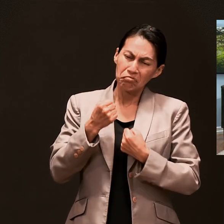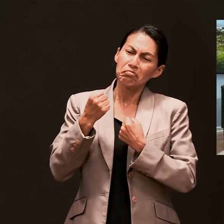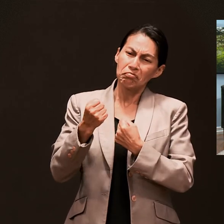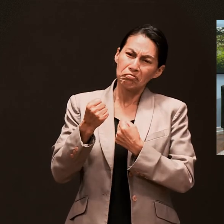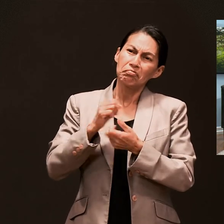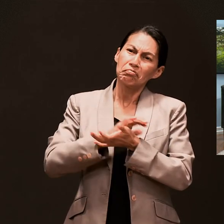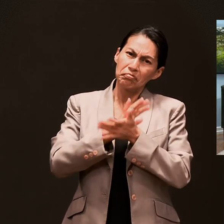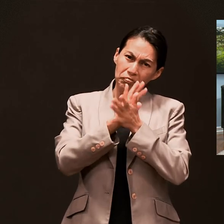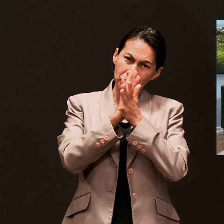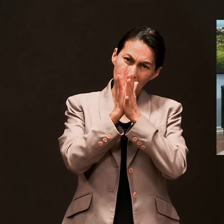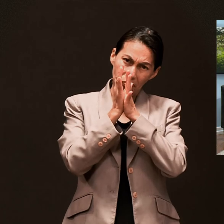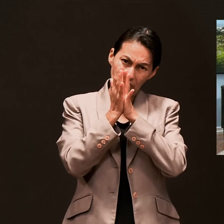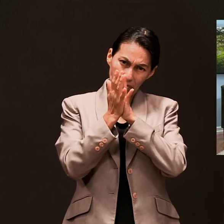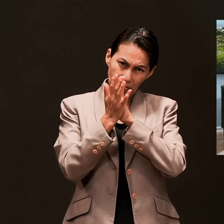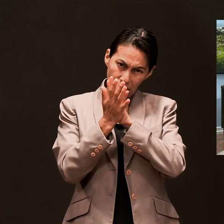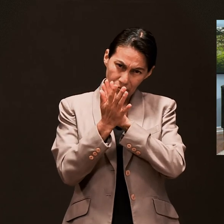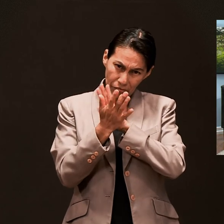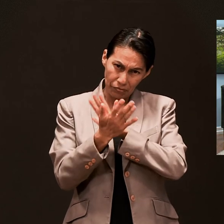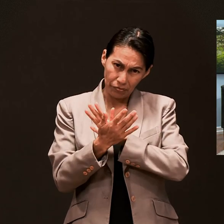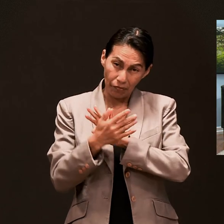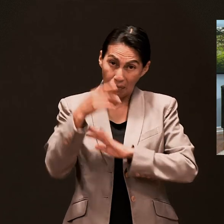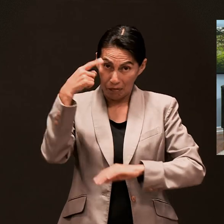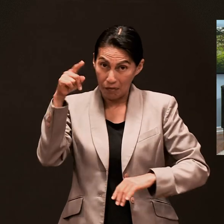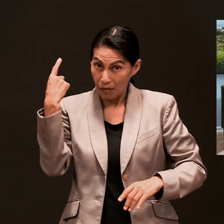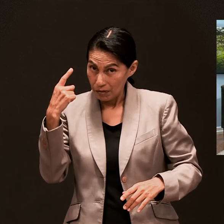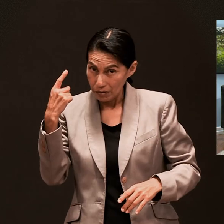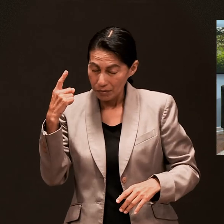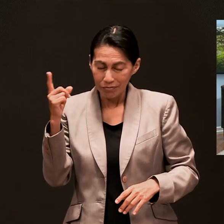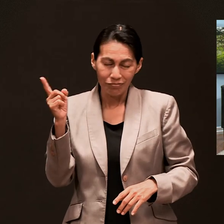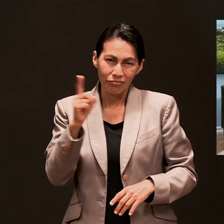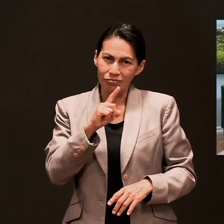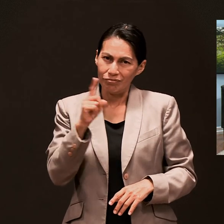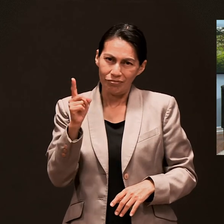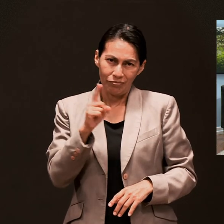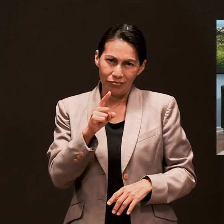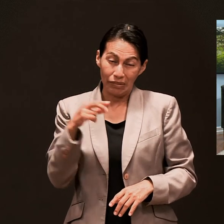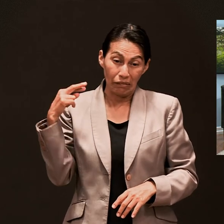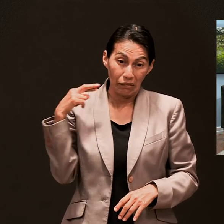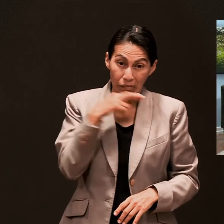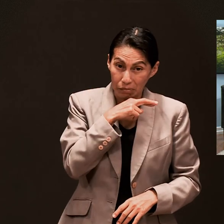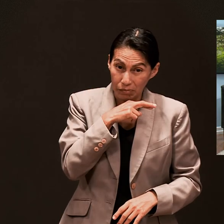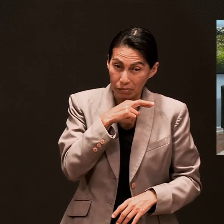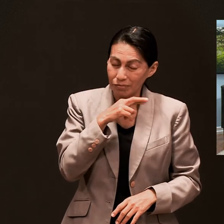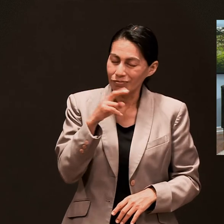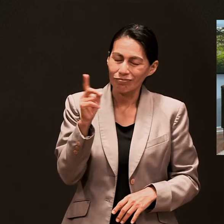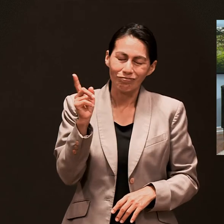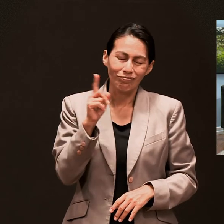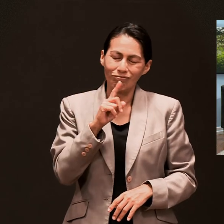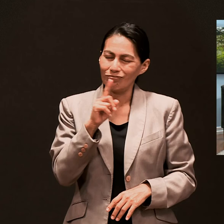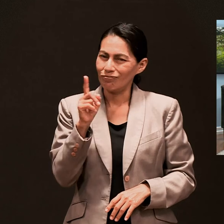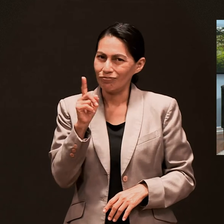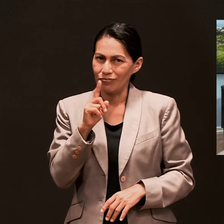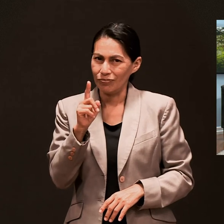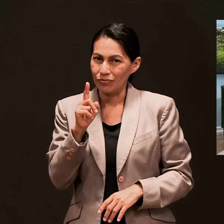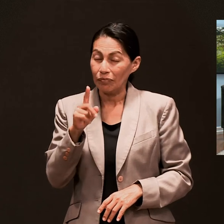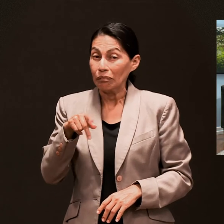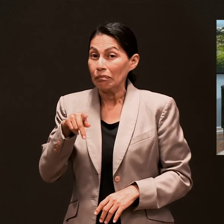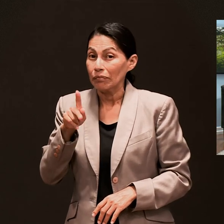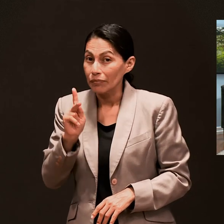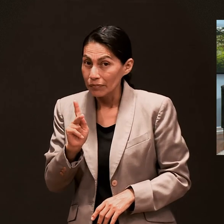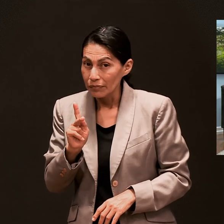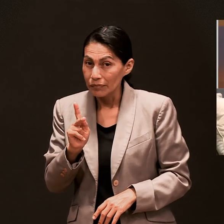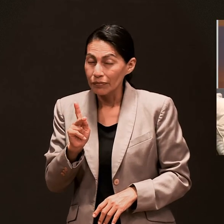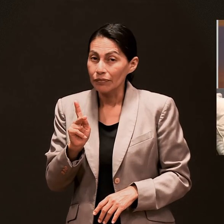me ha hecho fuerte Pastor no digo que es fácil y que es rápido porque no